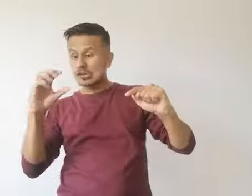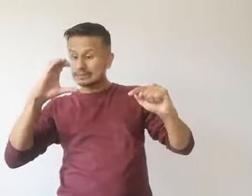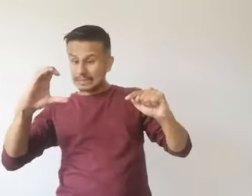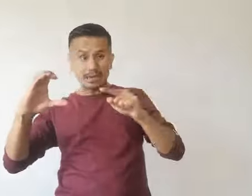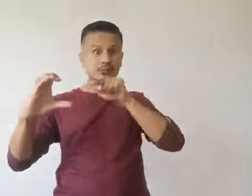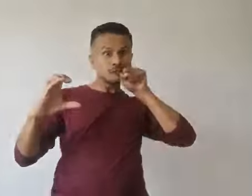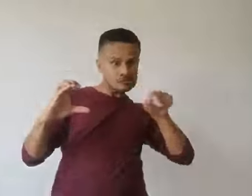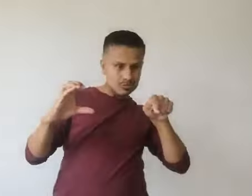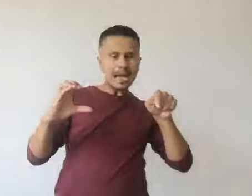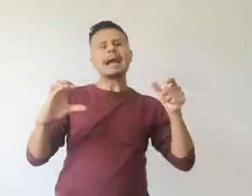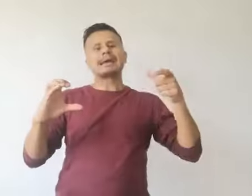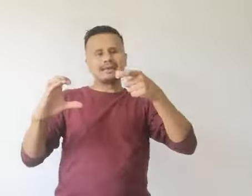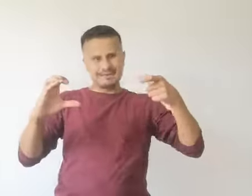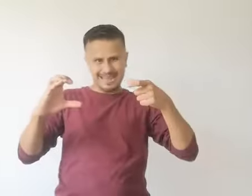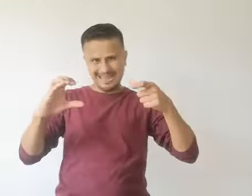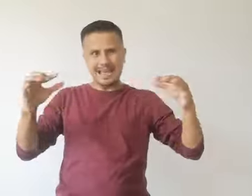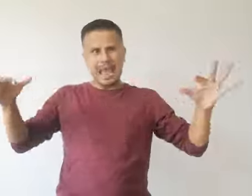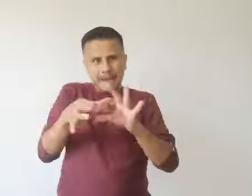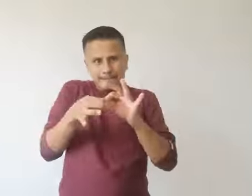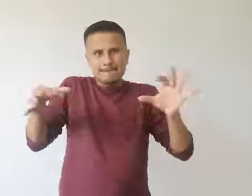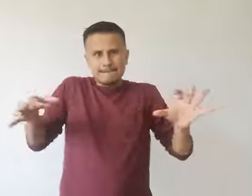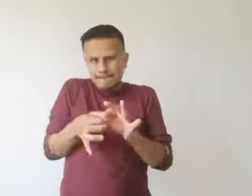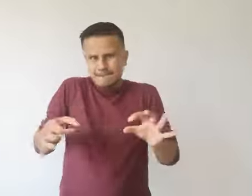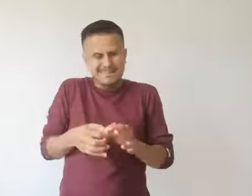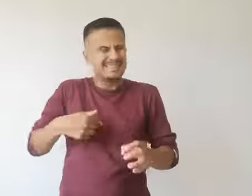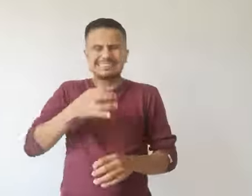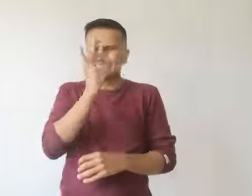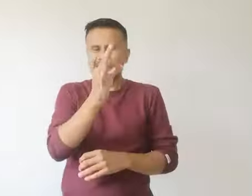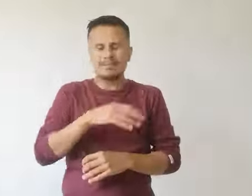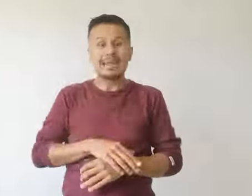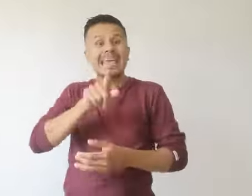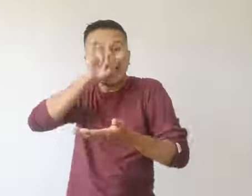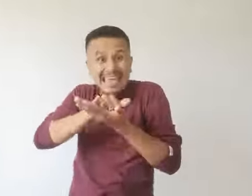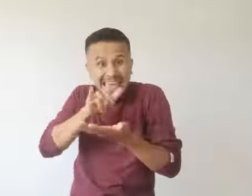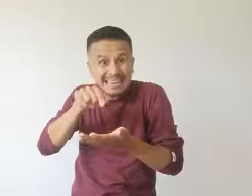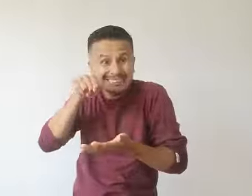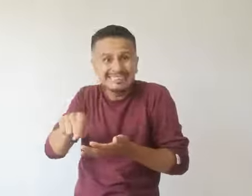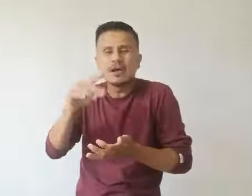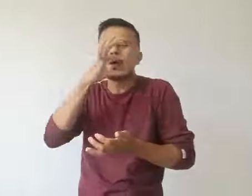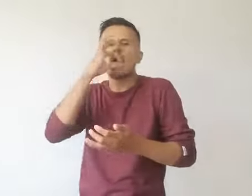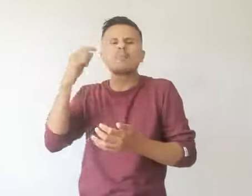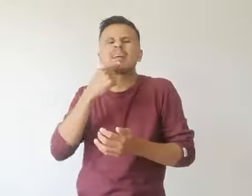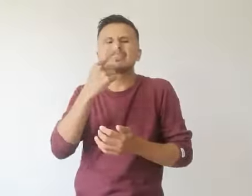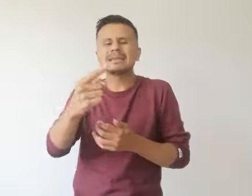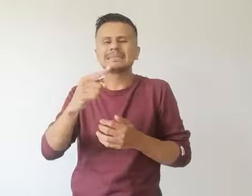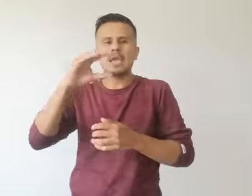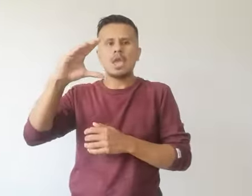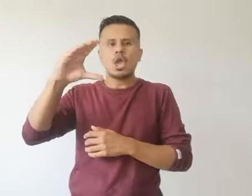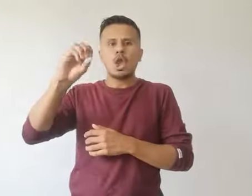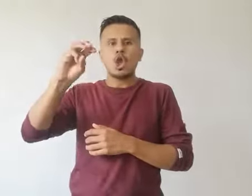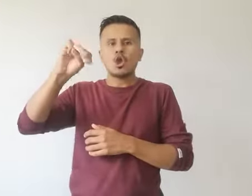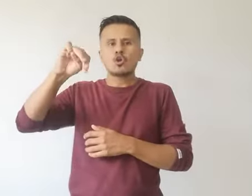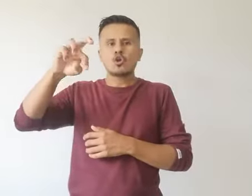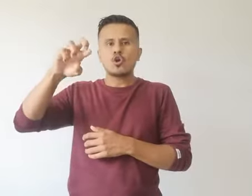la otra va a haber una G. Sí, a esto Watson y Crick lo llamaron complementariedad de las hebras. De esta manera, la distancia entre las